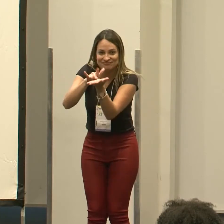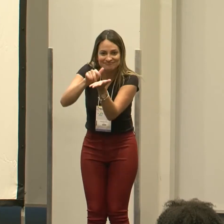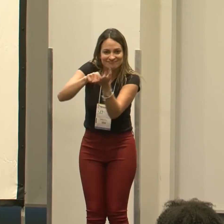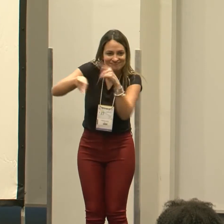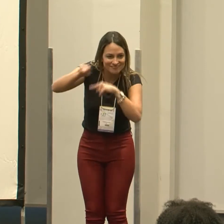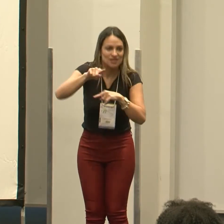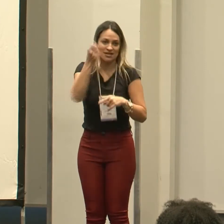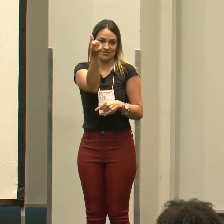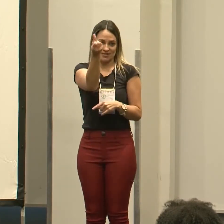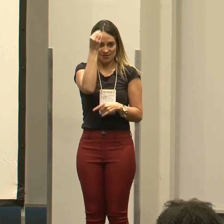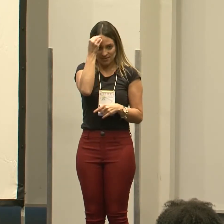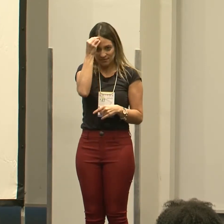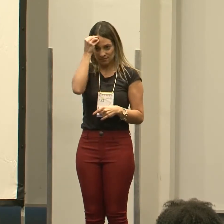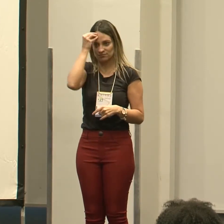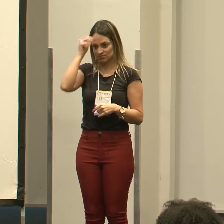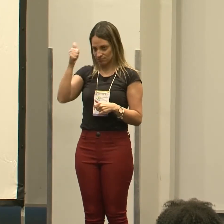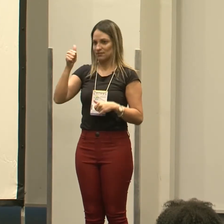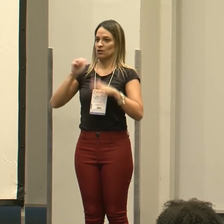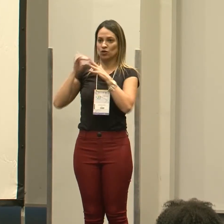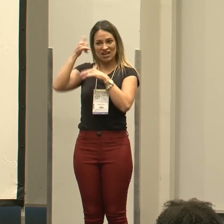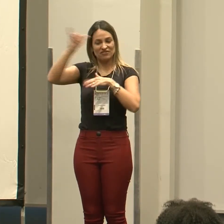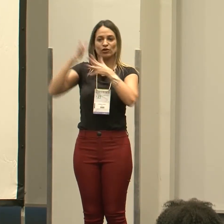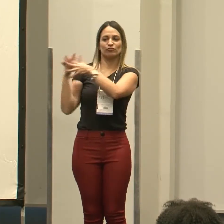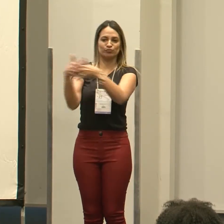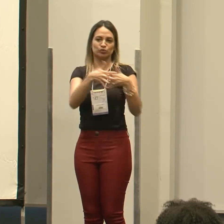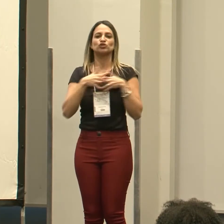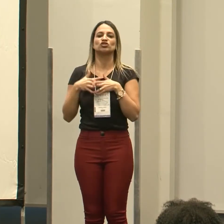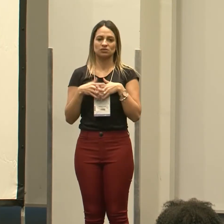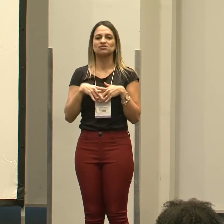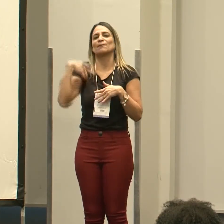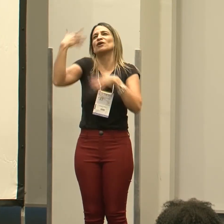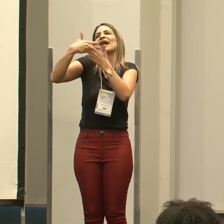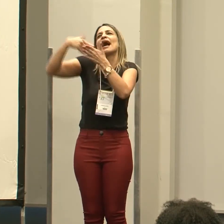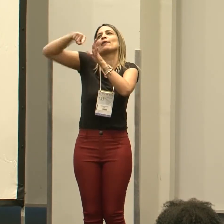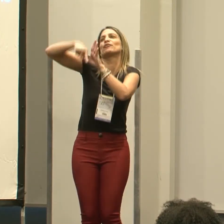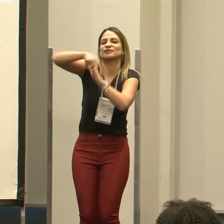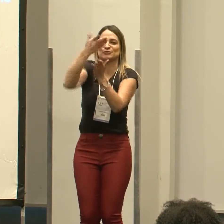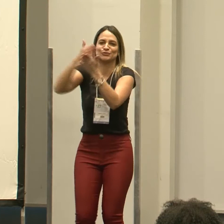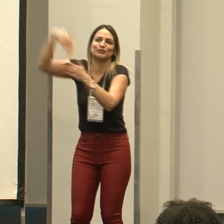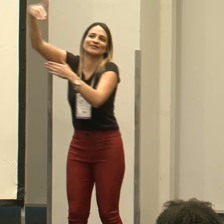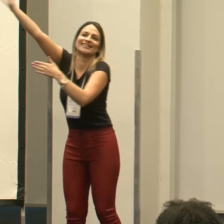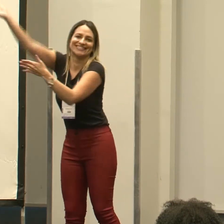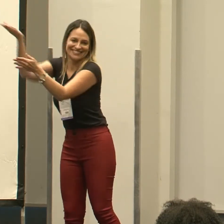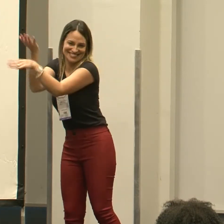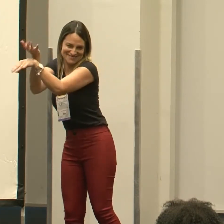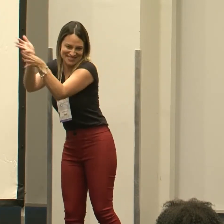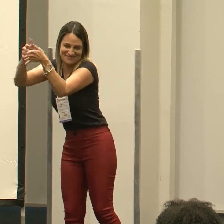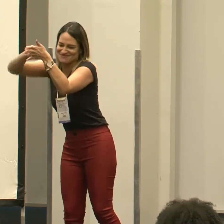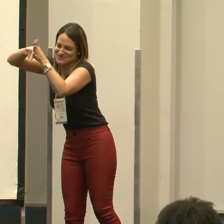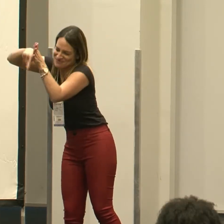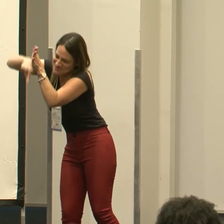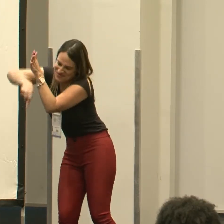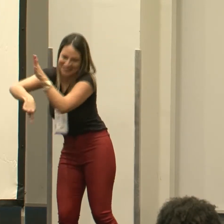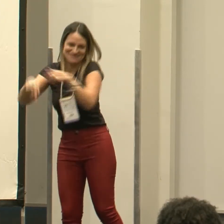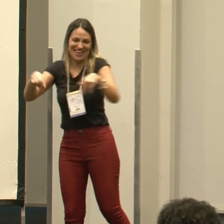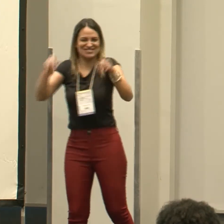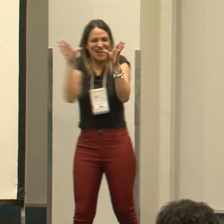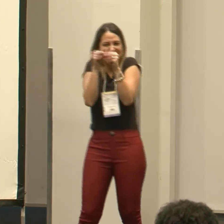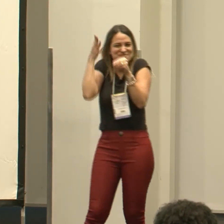Então, entenderam a questão da orientação? São 6. Então, só para evitar confusão, depois, quando forem estudar mais profundamente,